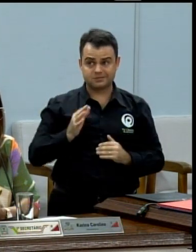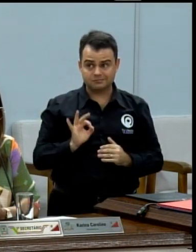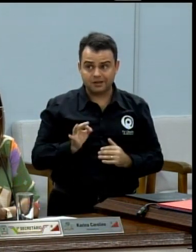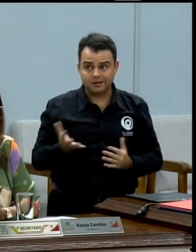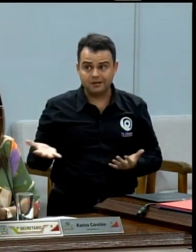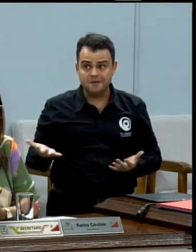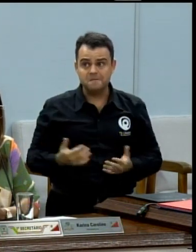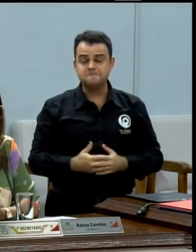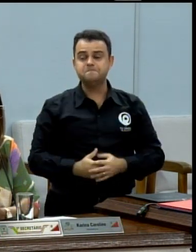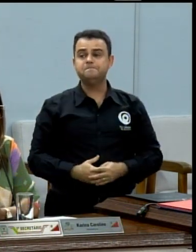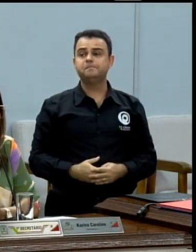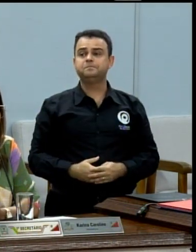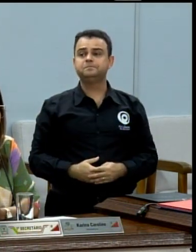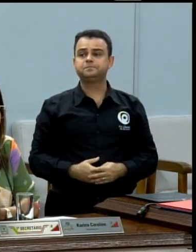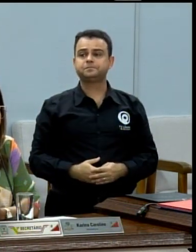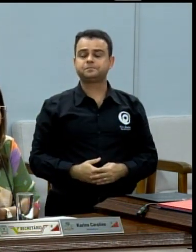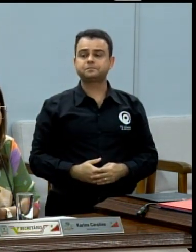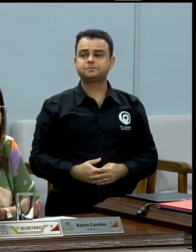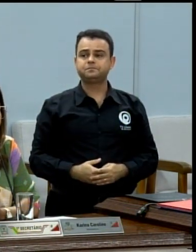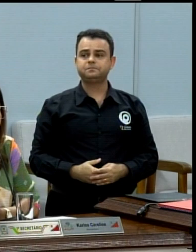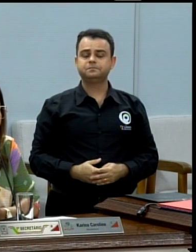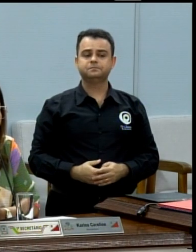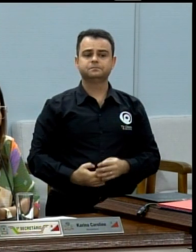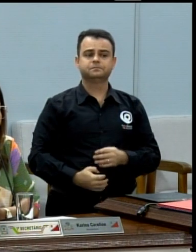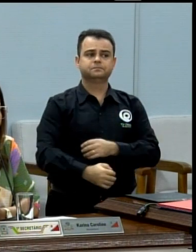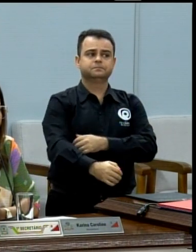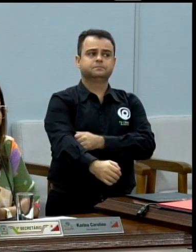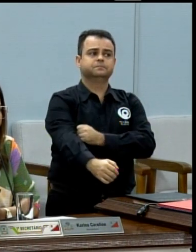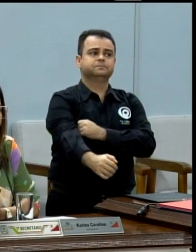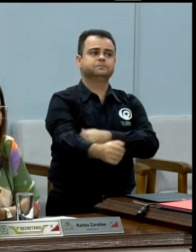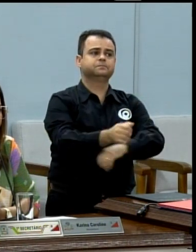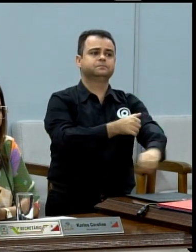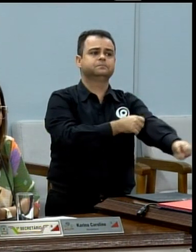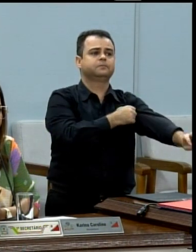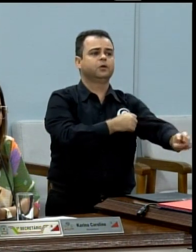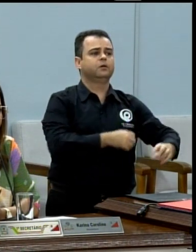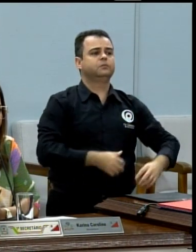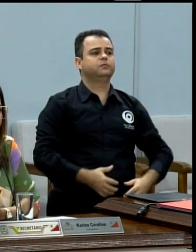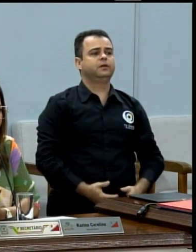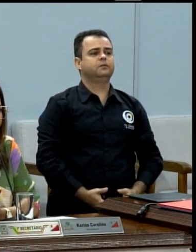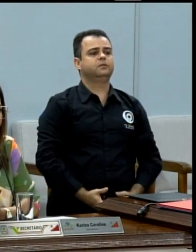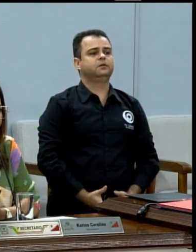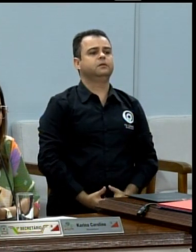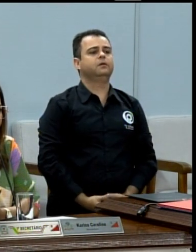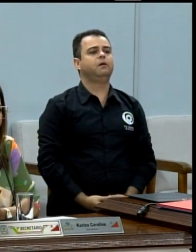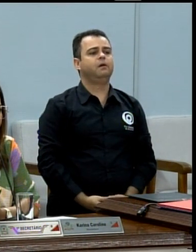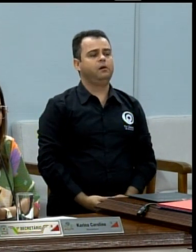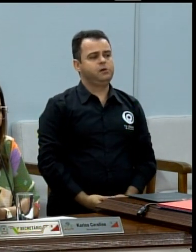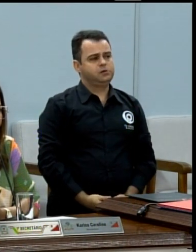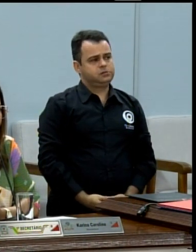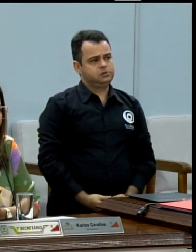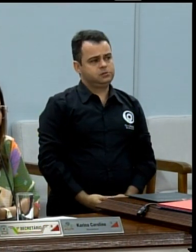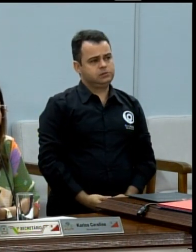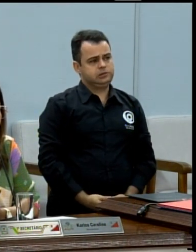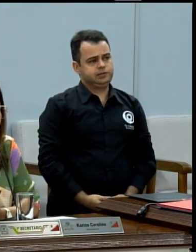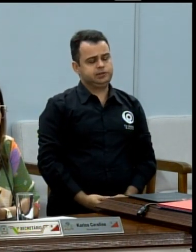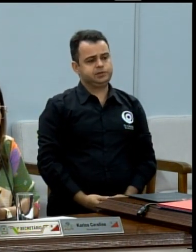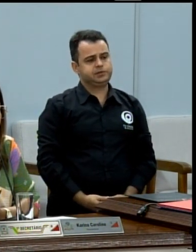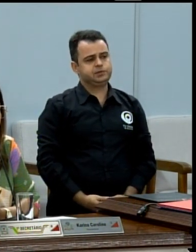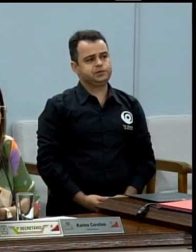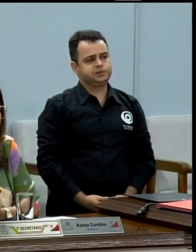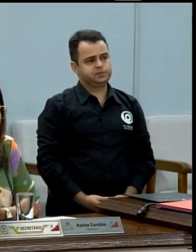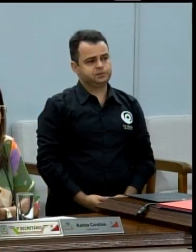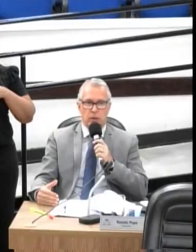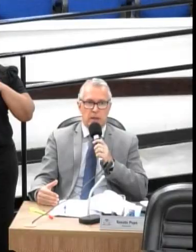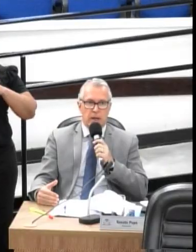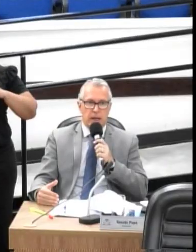Pois não, vereador. Vereadora Karina, foi bem lembrado pela senhora. O vereador Odélio Chaves, na condição de presidente da Comissão de Educação,